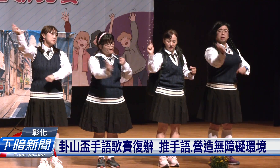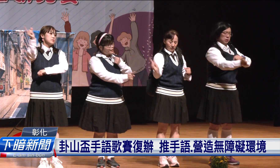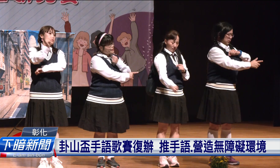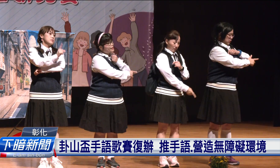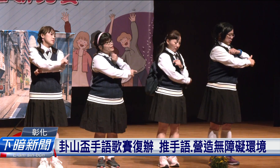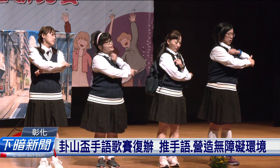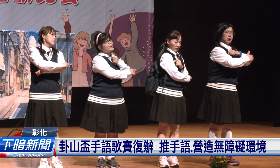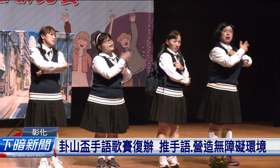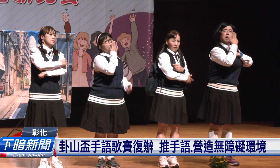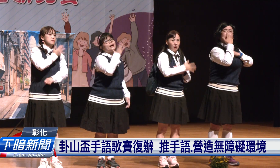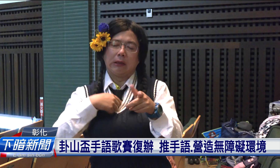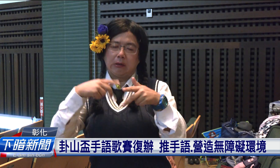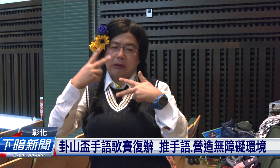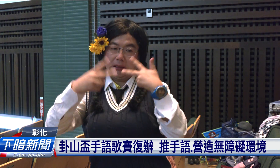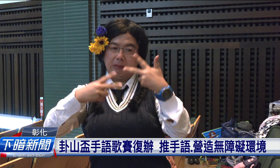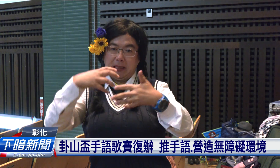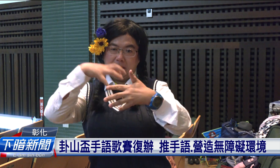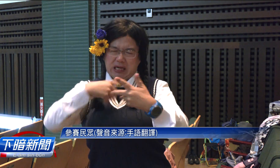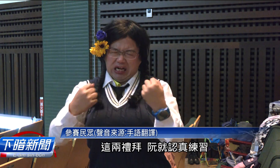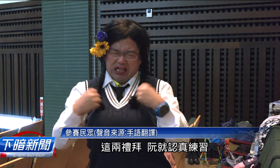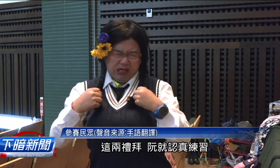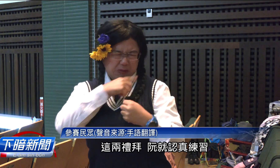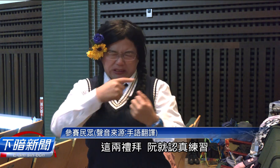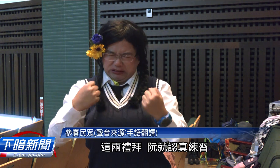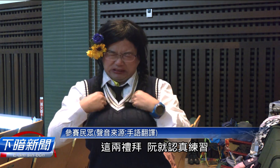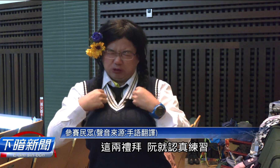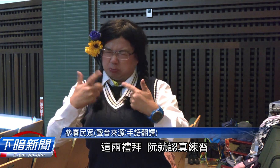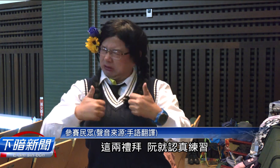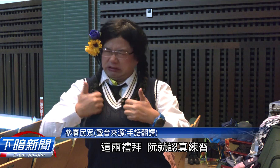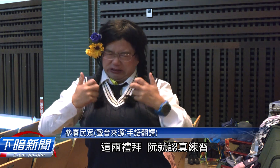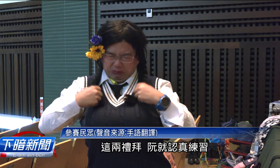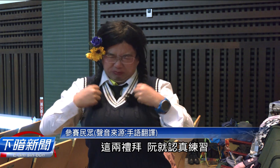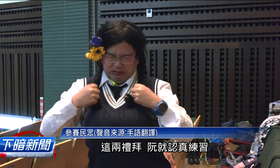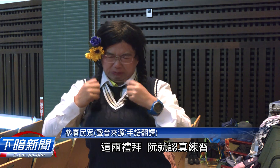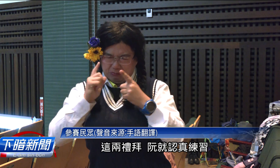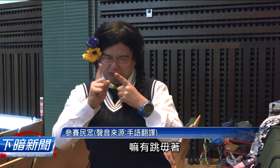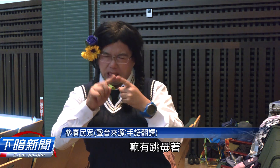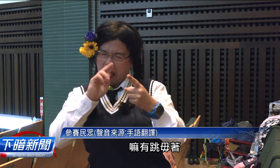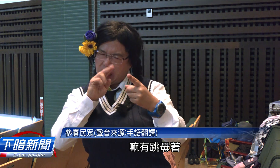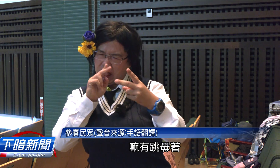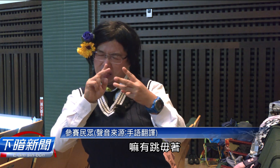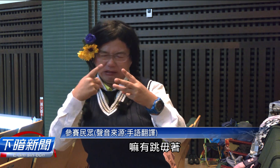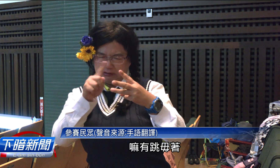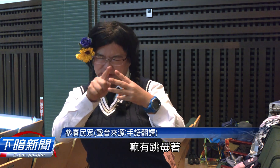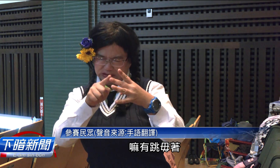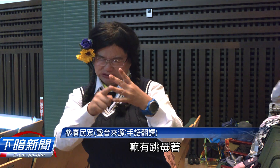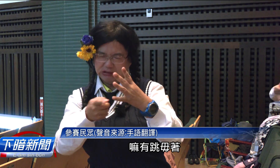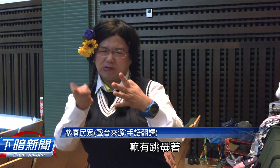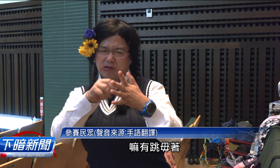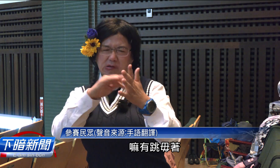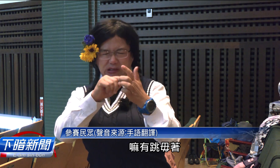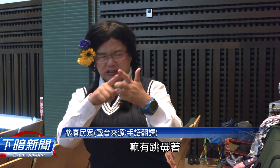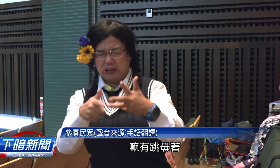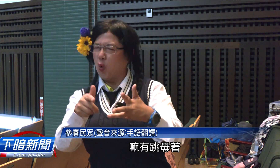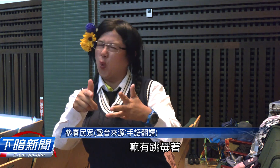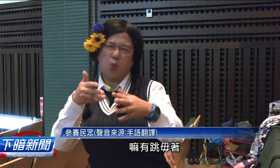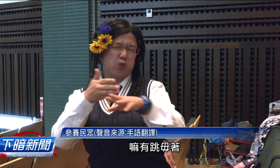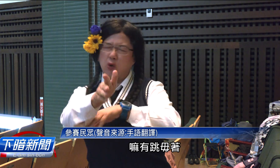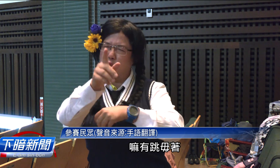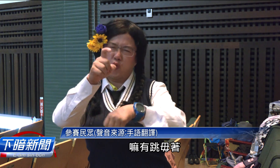来唱歌。 这2个礼拜内，他们很认真的一直练习，然后可能有错的啊什么的，那常常都练